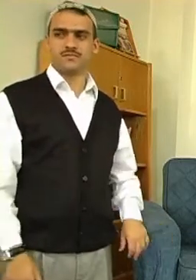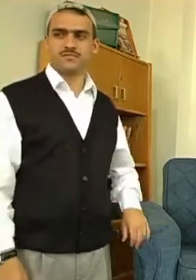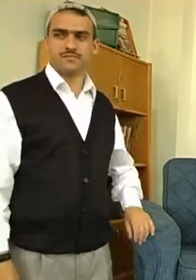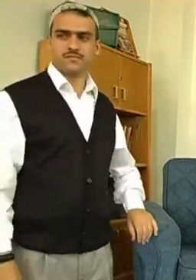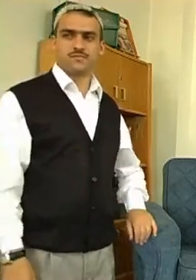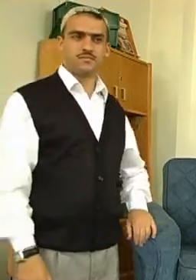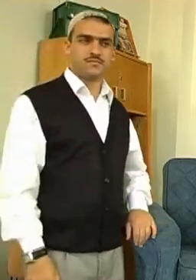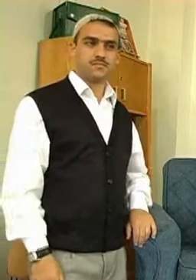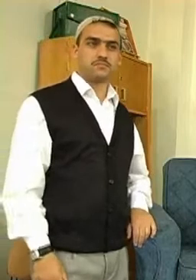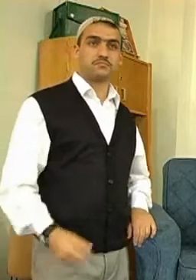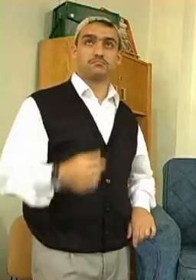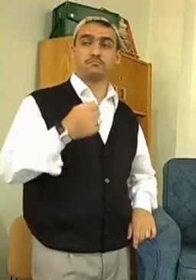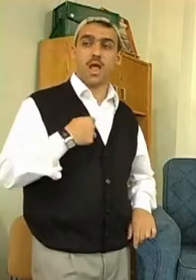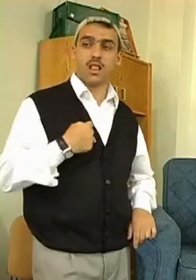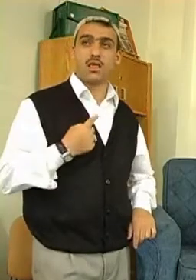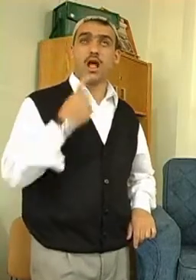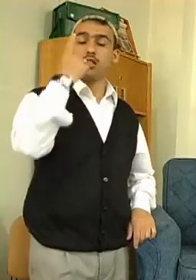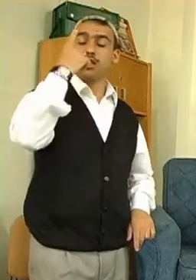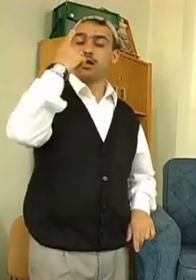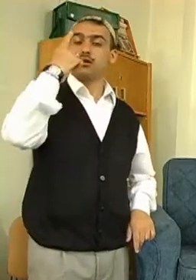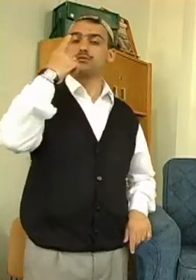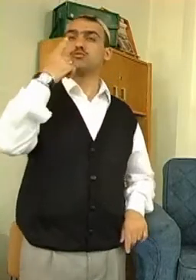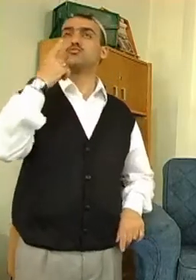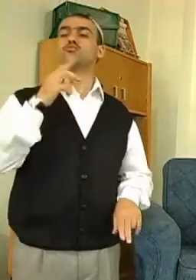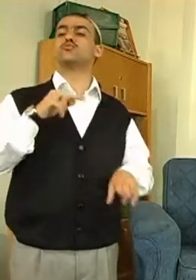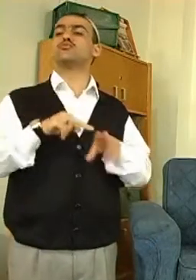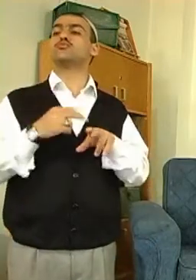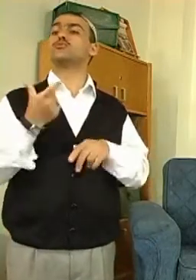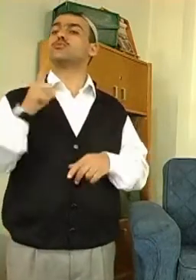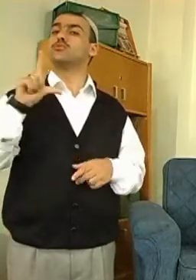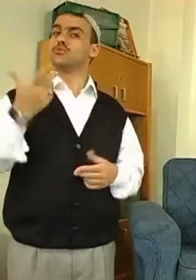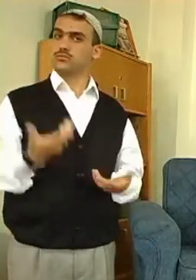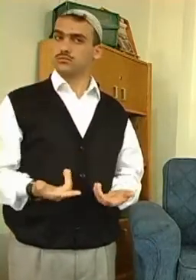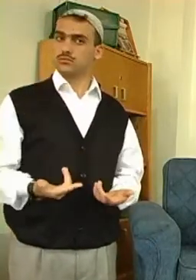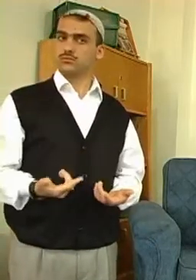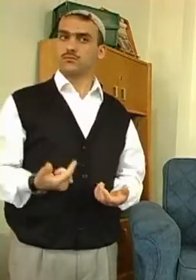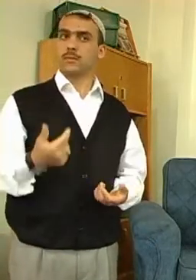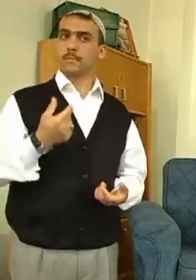Allah'ın mahlukuyum, masnuyum, rahmet ve keremine masarım. İnsanı büyüten bunlardır işte.